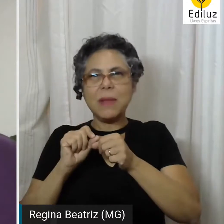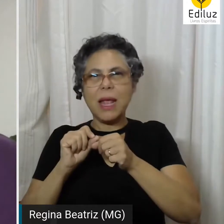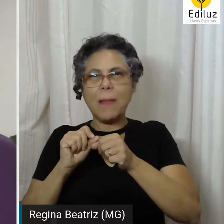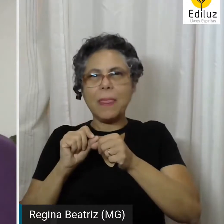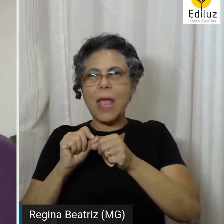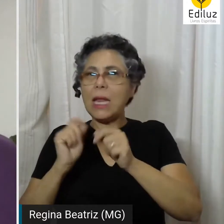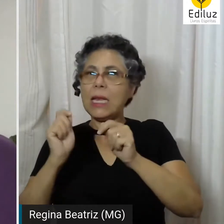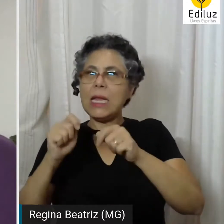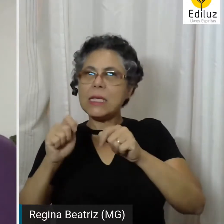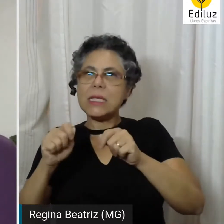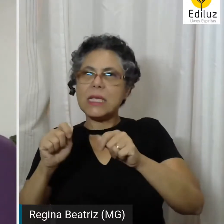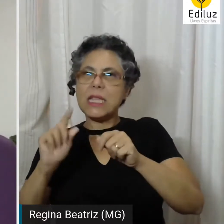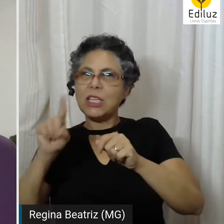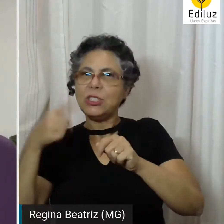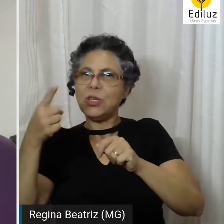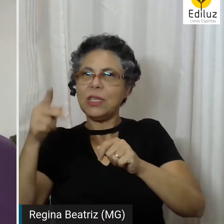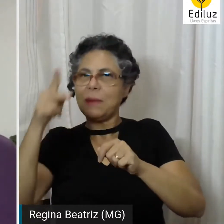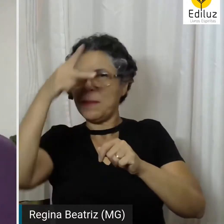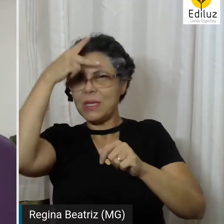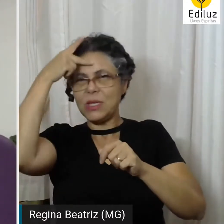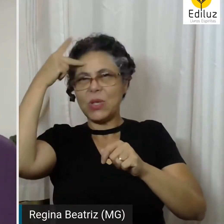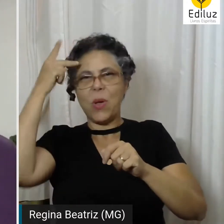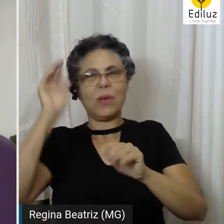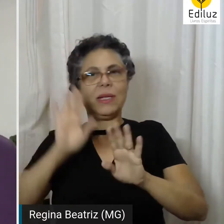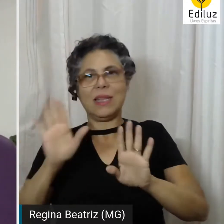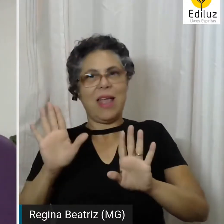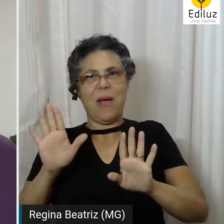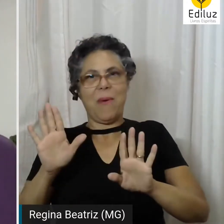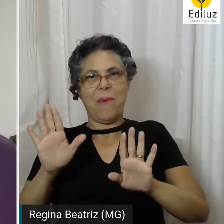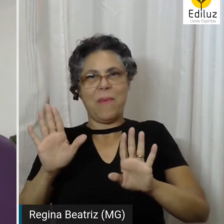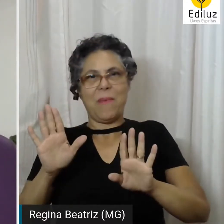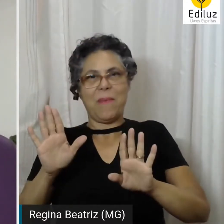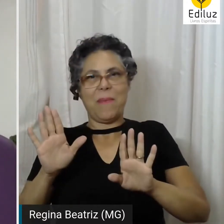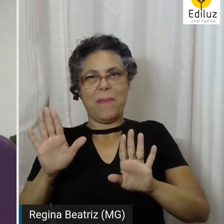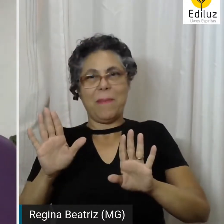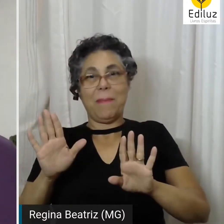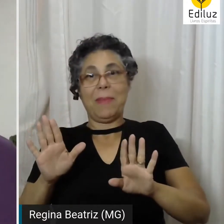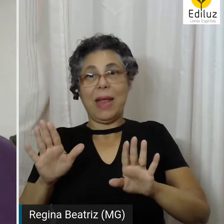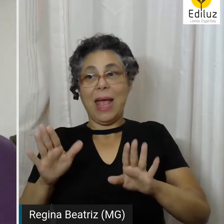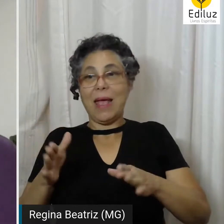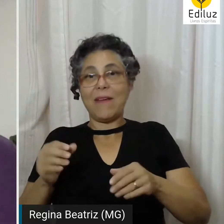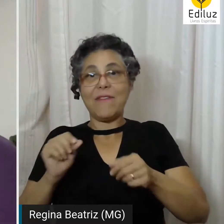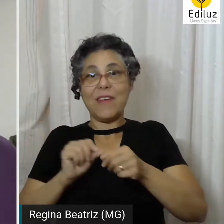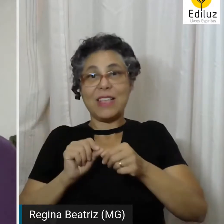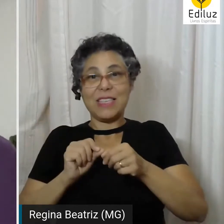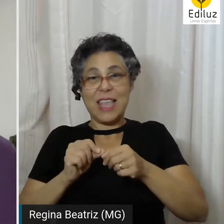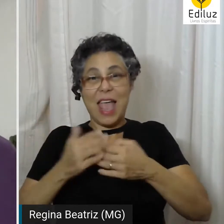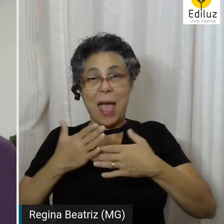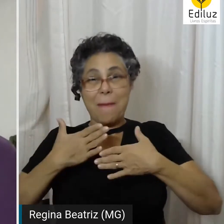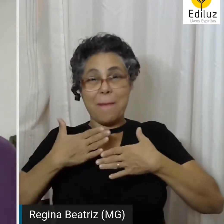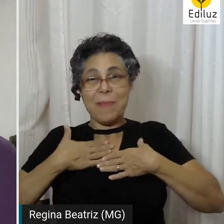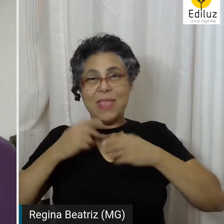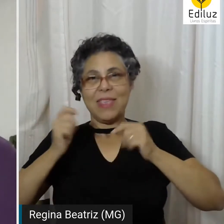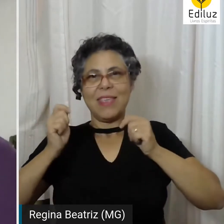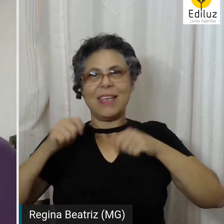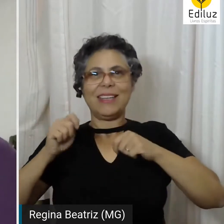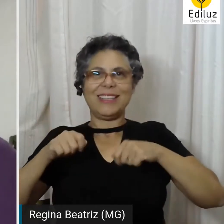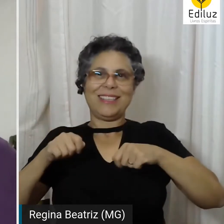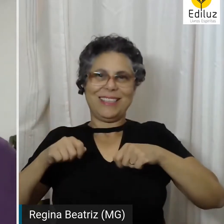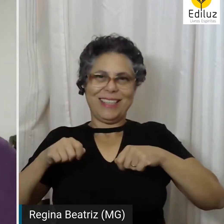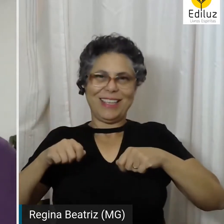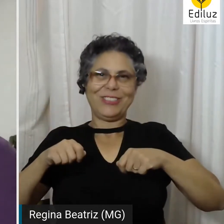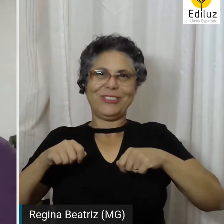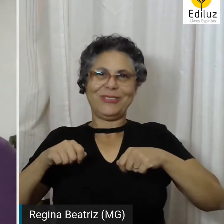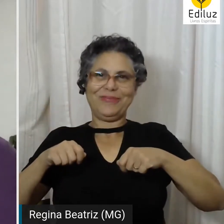a necessidade de alguém, mas para atender e satisfazer a